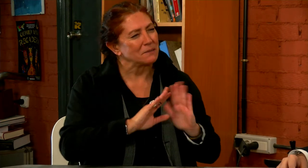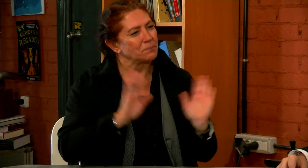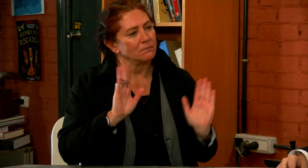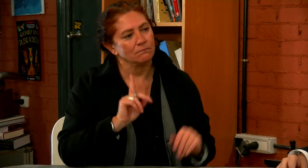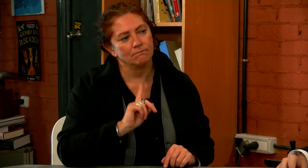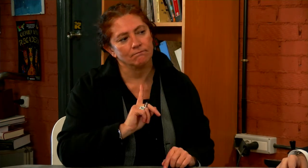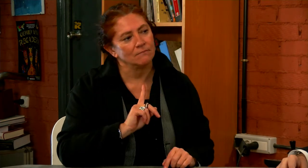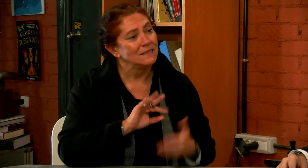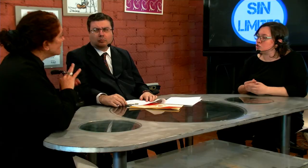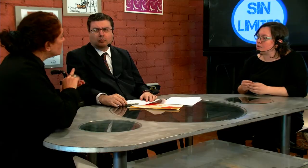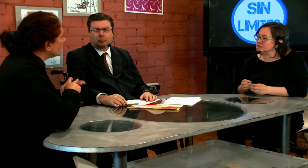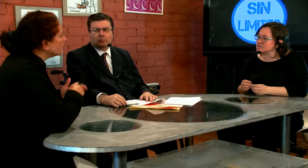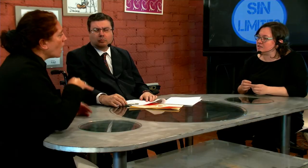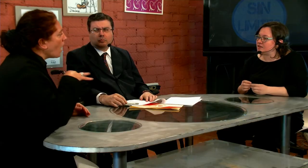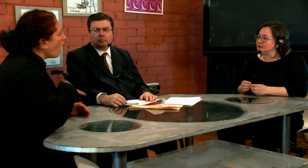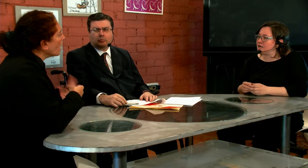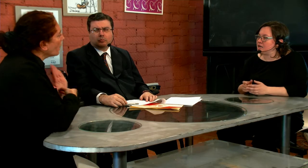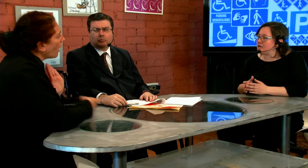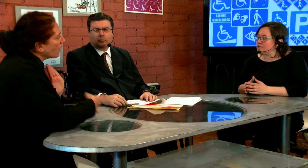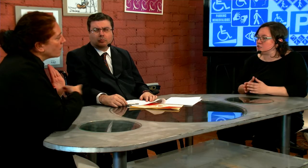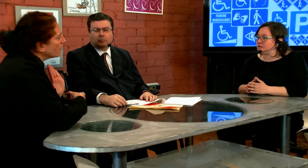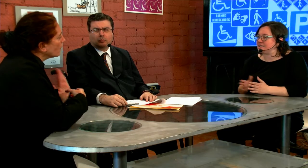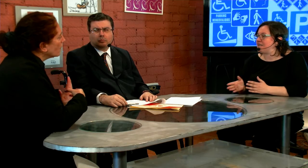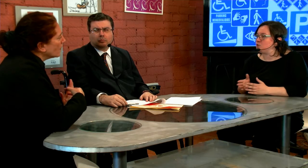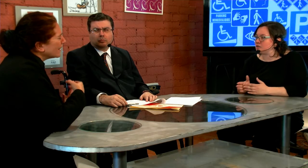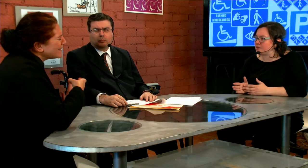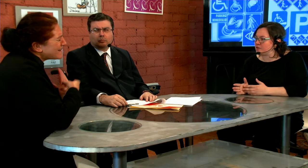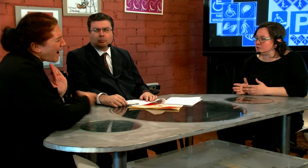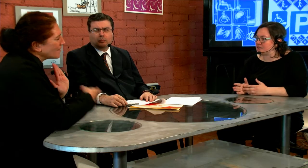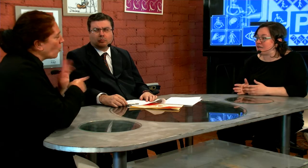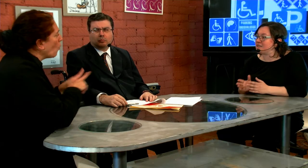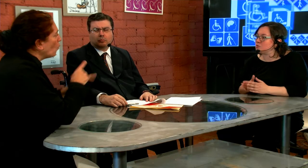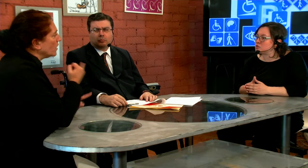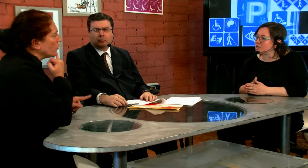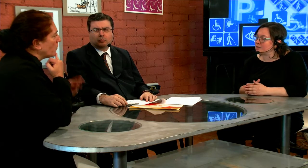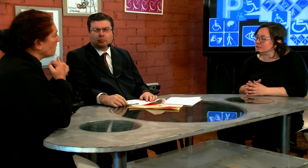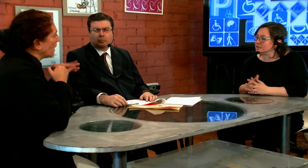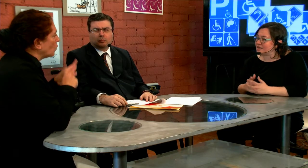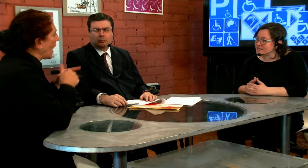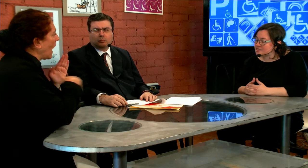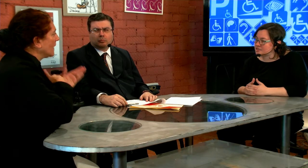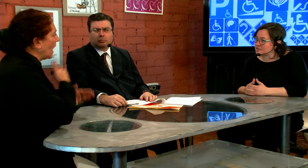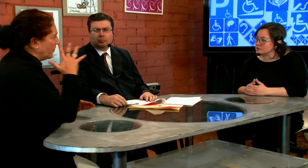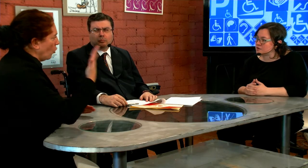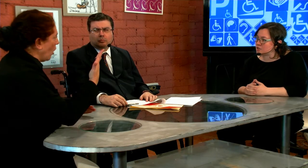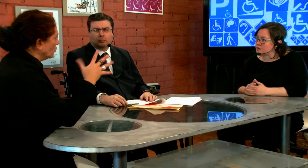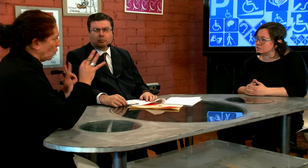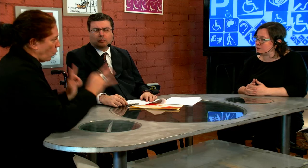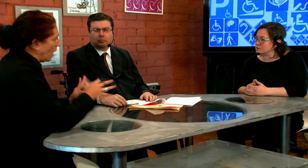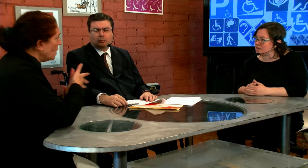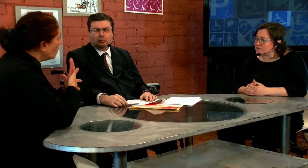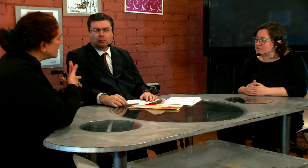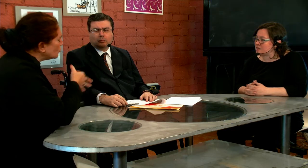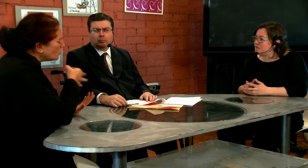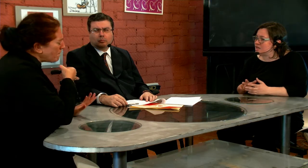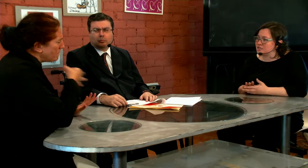antelación. Porque no solamente significa el hecho de tener un servicio de intérprete, hay que buscar también que ese servicio sea un servicio